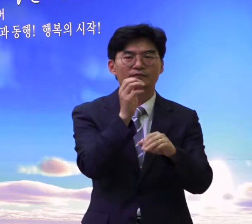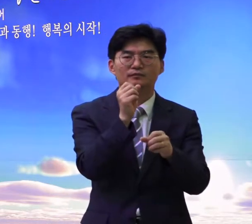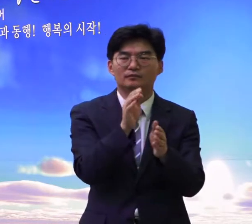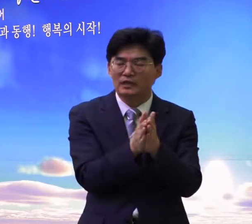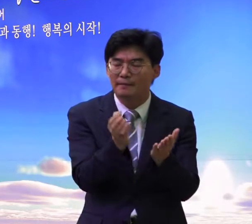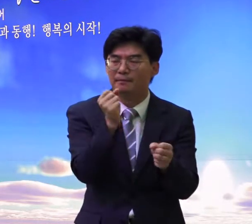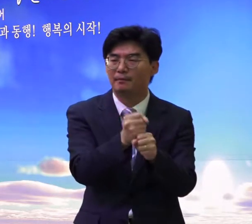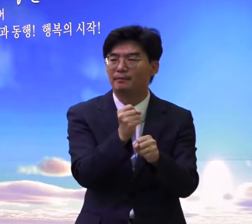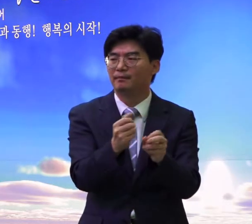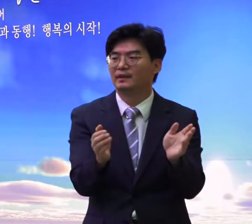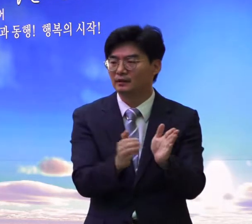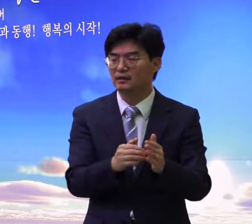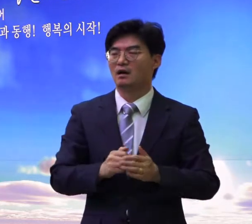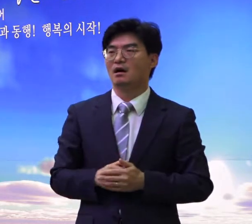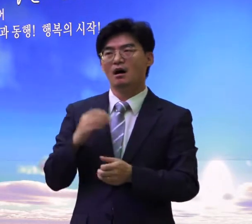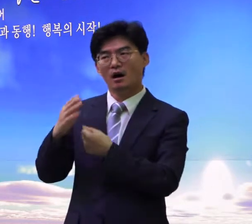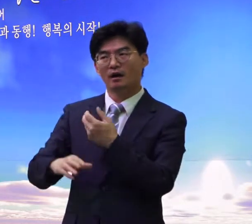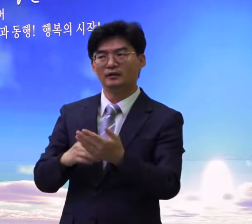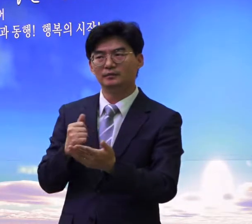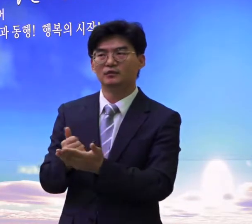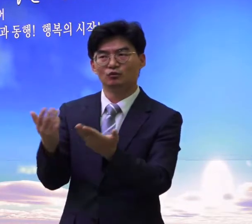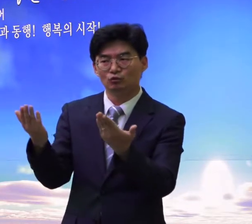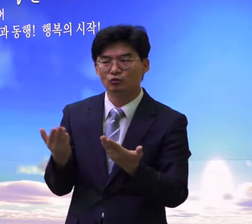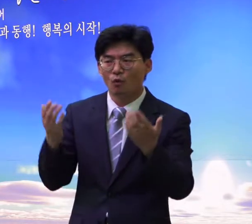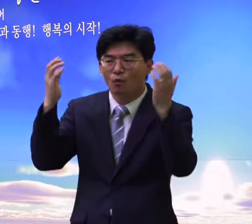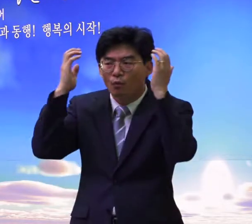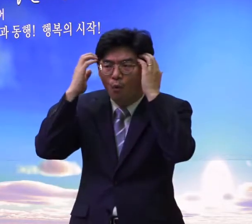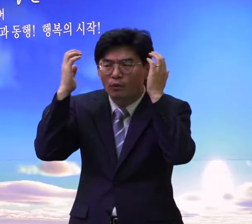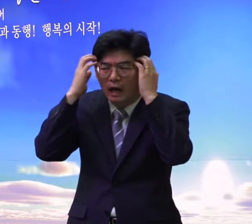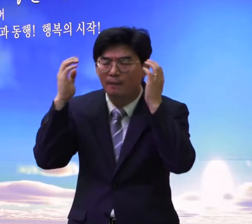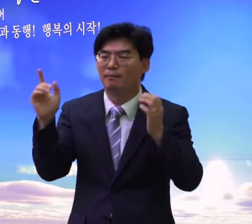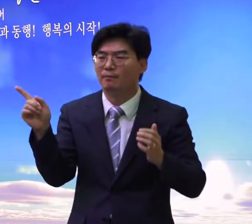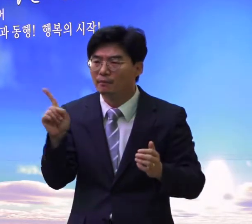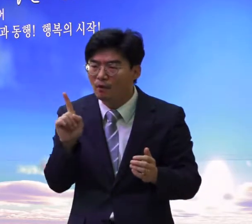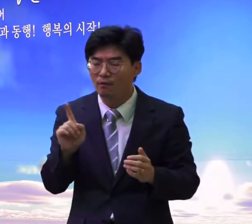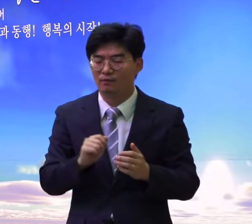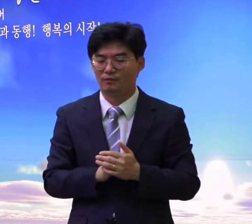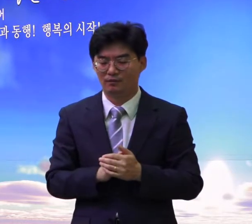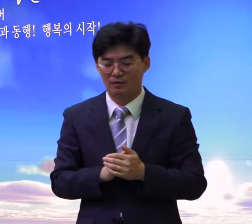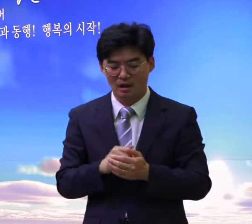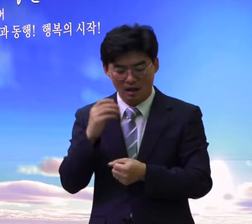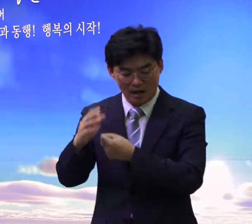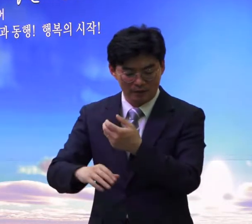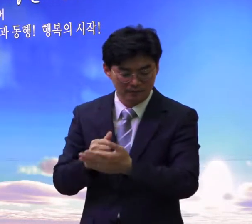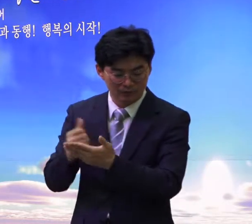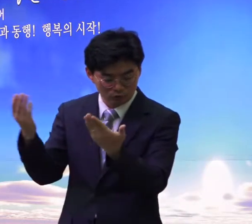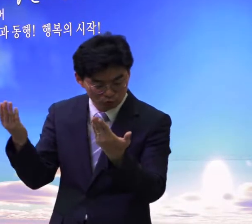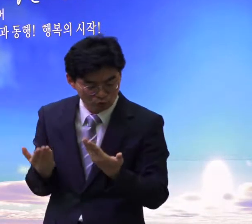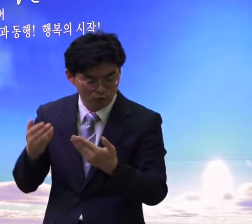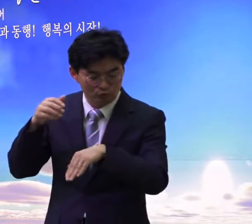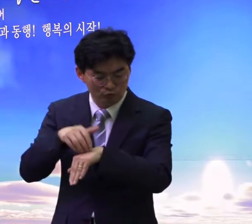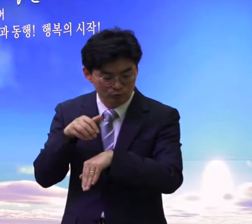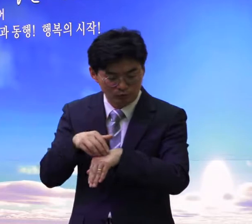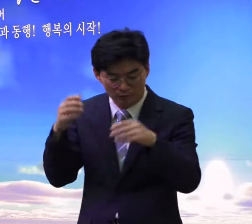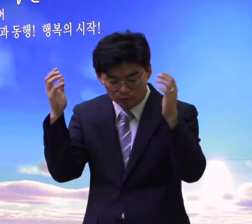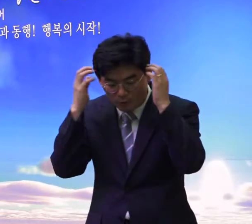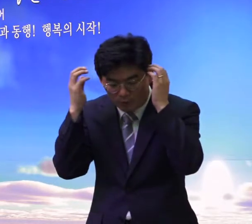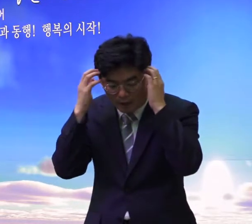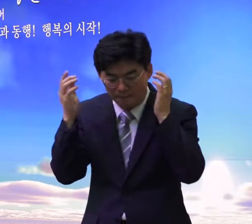주는 고난은 마치 중국식 카페트 같다, 이렇게 기록했습니다. 중국식 카페트